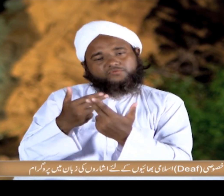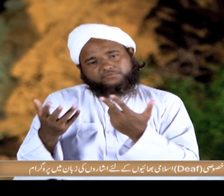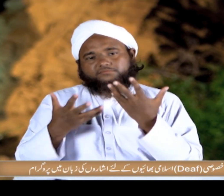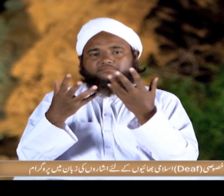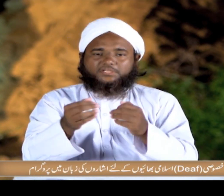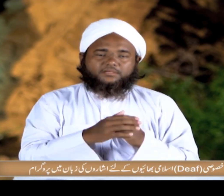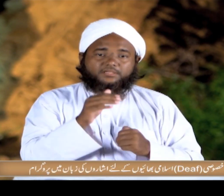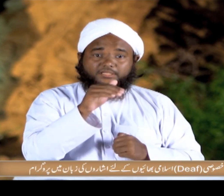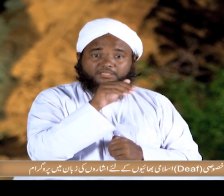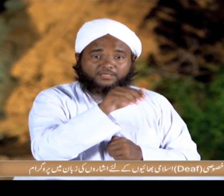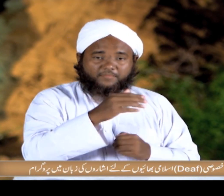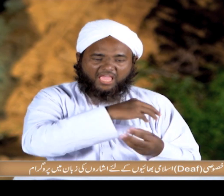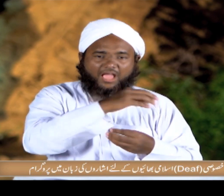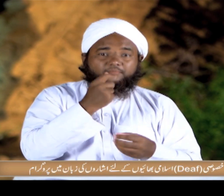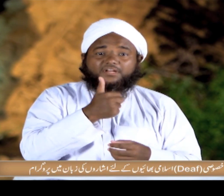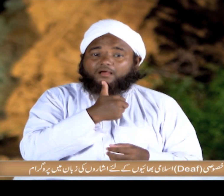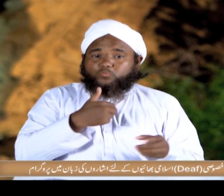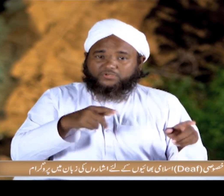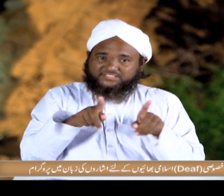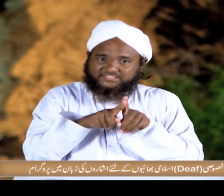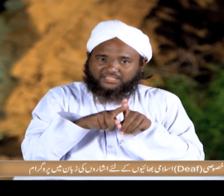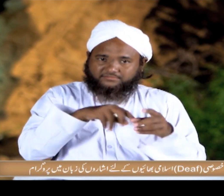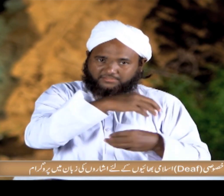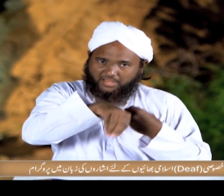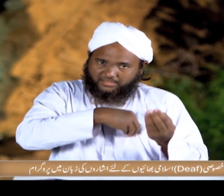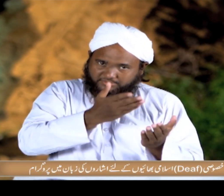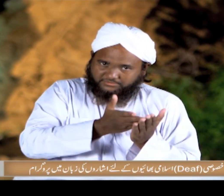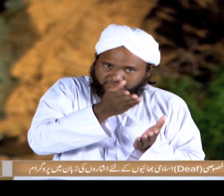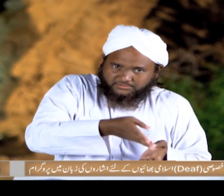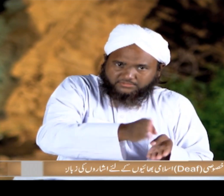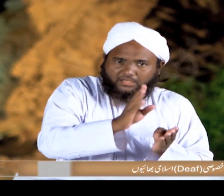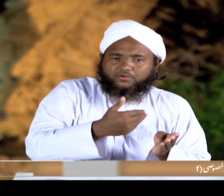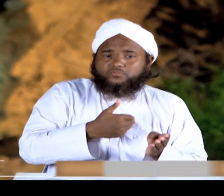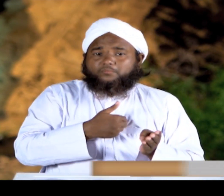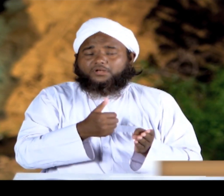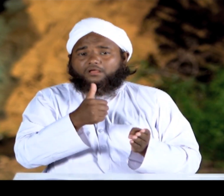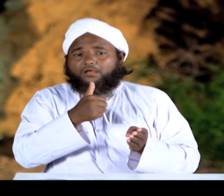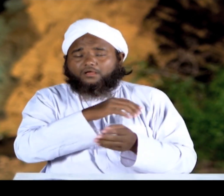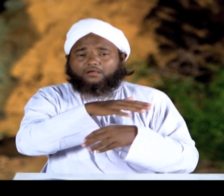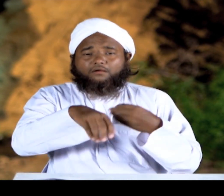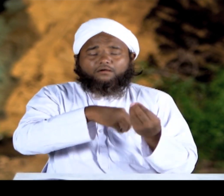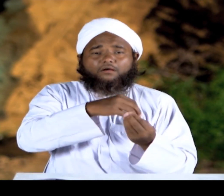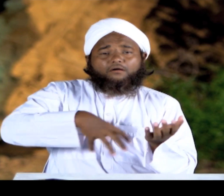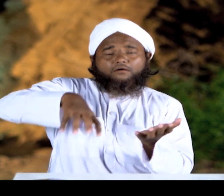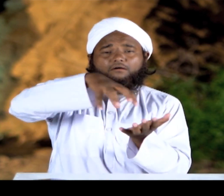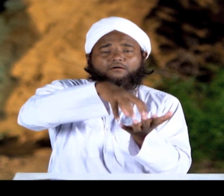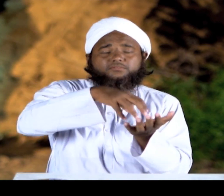بیت اللہ کے لیے چلا۔ سفر کے دوران والد بزرگوار شدید بیمار ہو گئے اور ہم ایک مقام پر ٹھہر